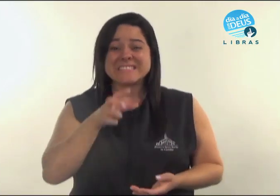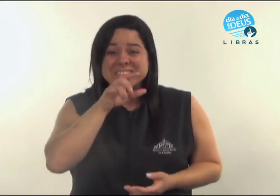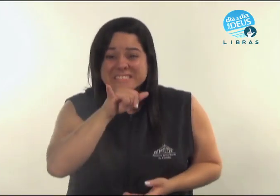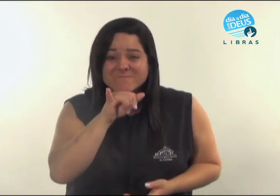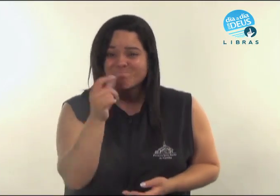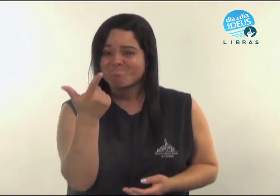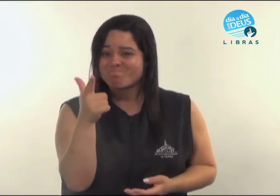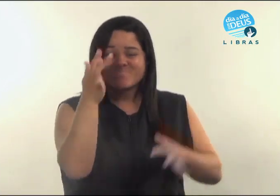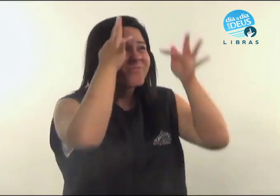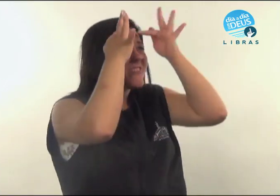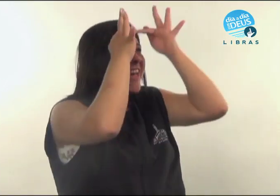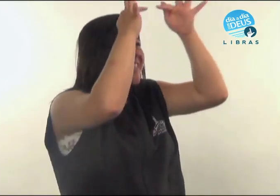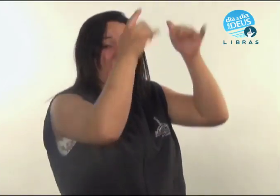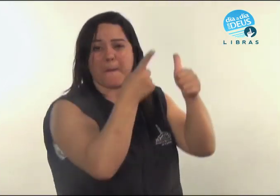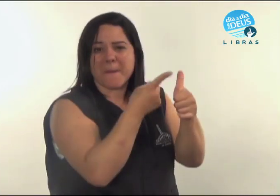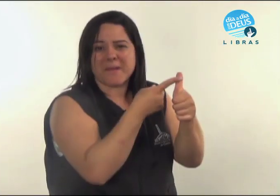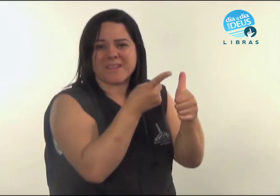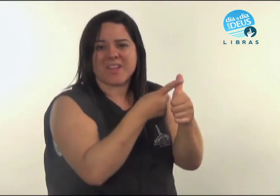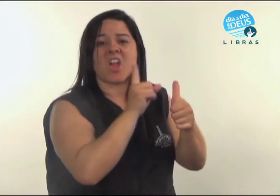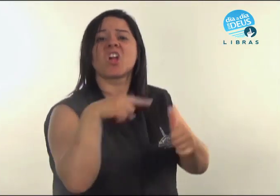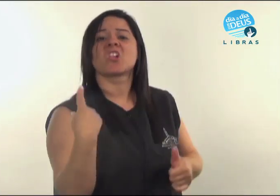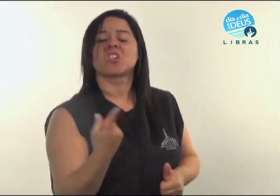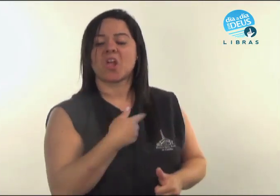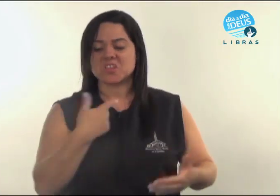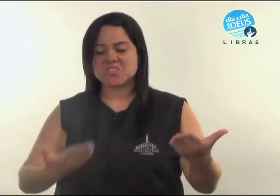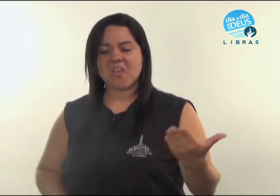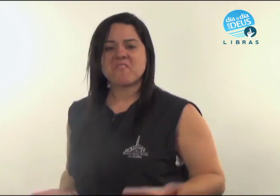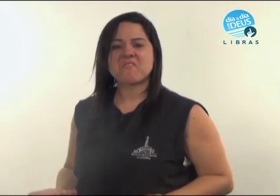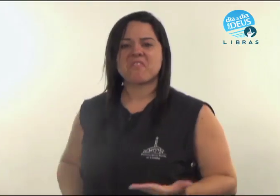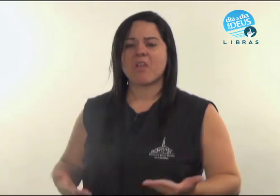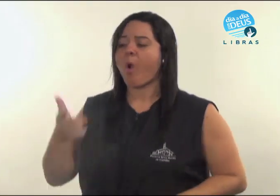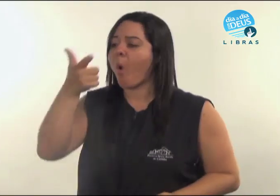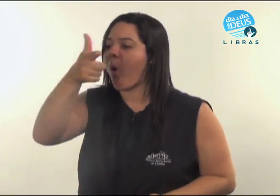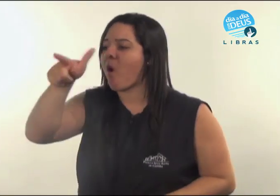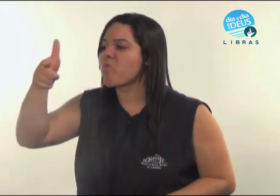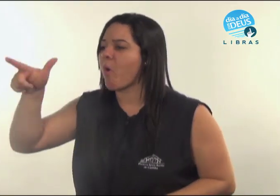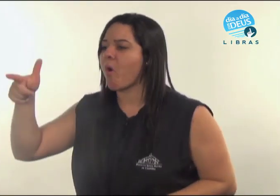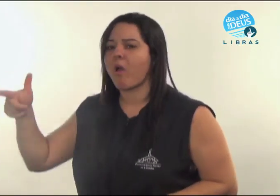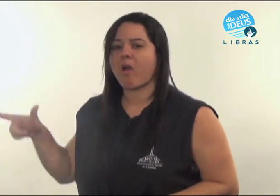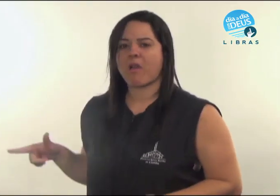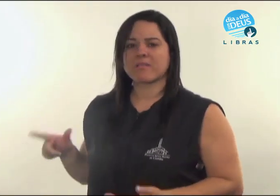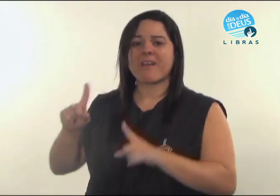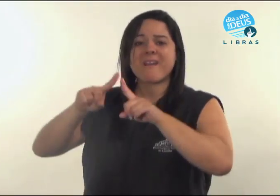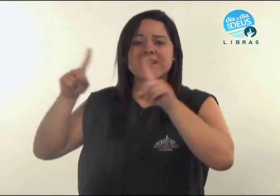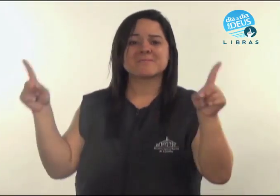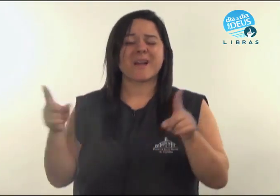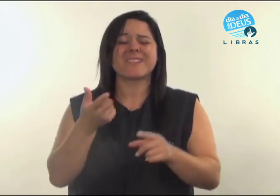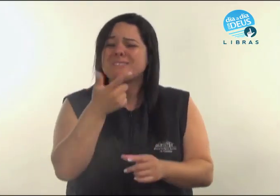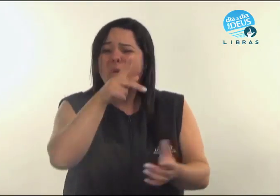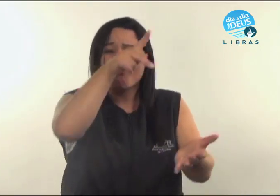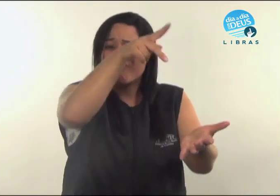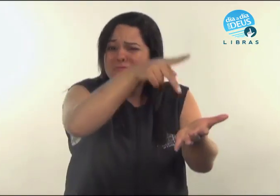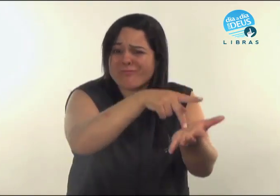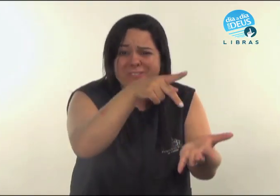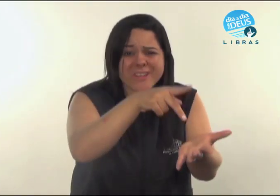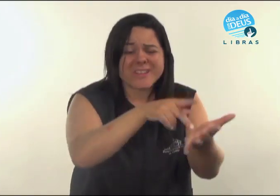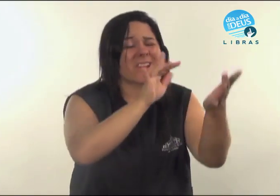E se a nossa lealdade não estiver com o Senhor, nós estaremos servindo a muitos senhores em nossas vidas, mas não